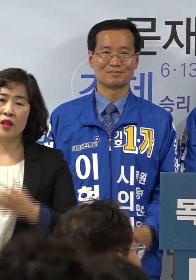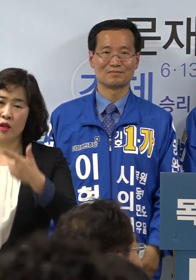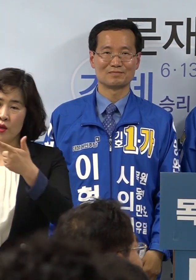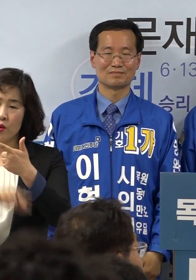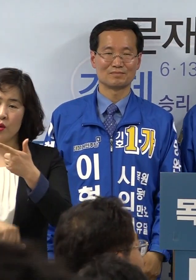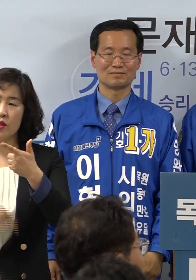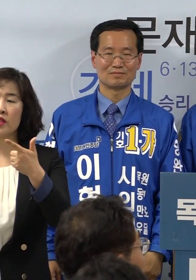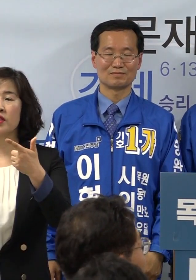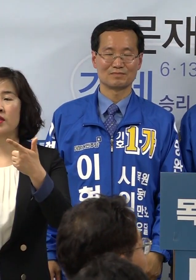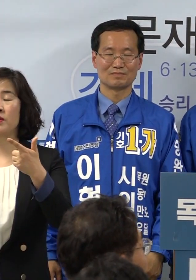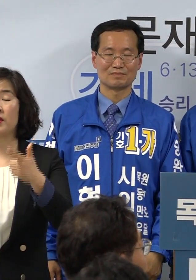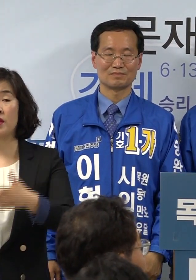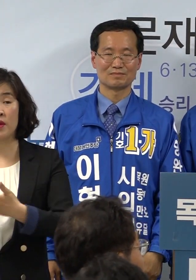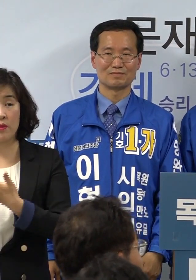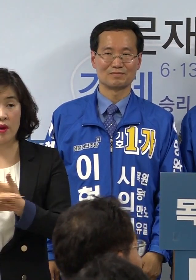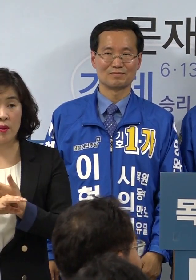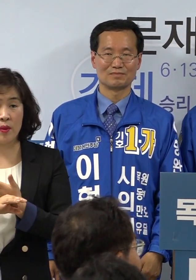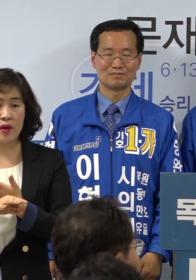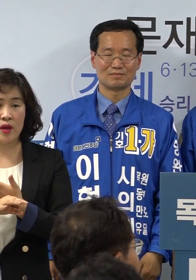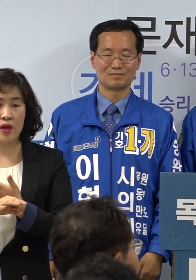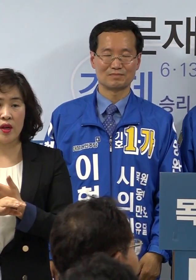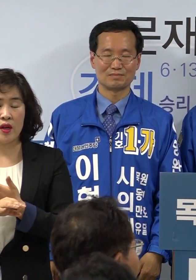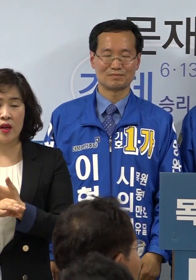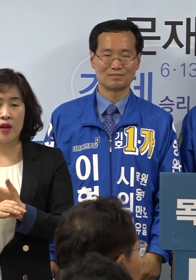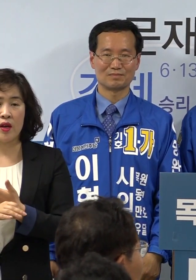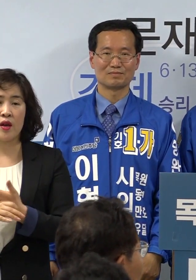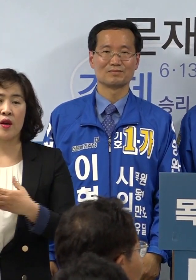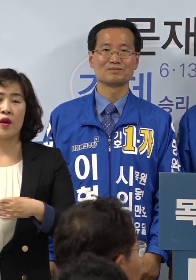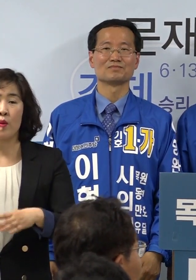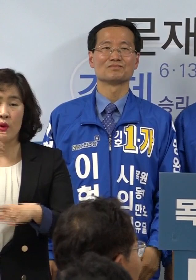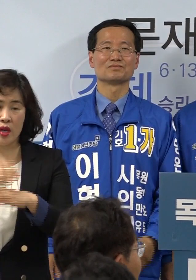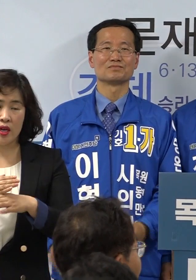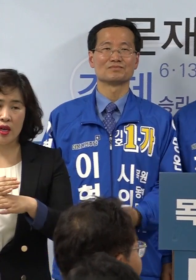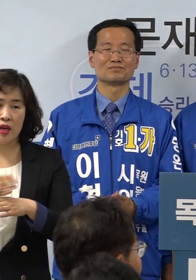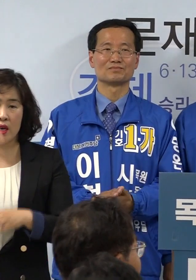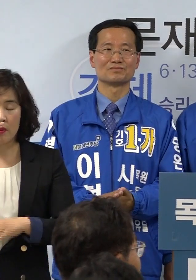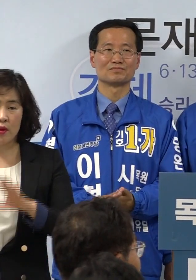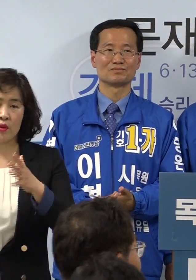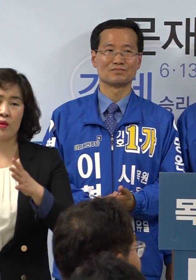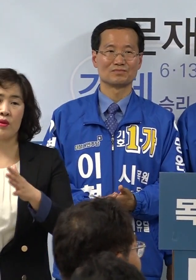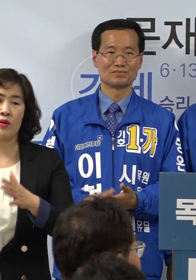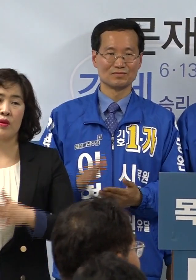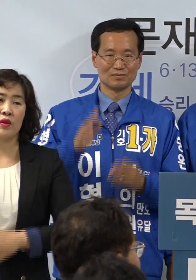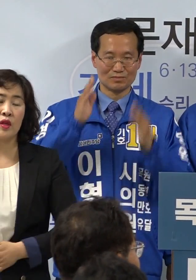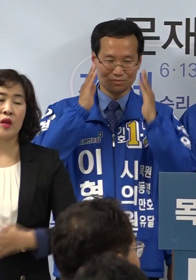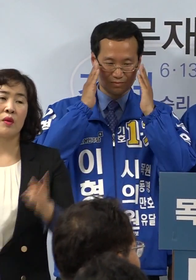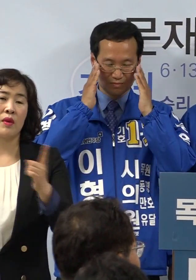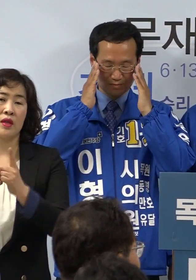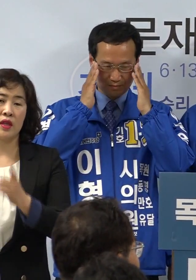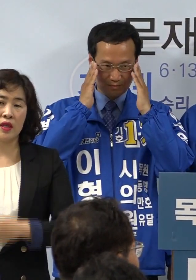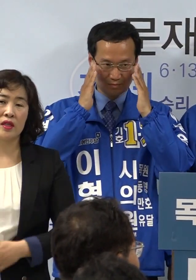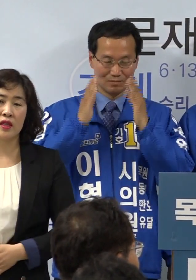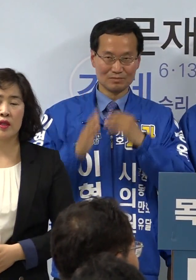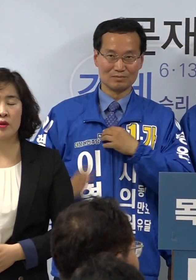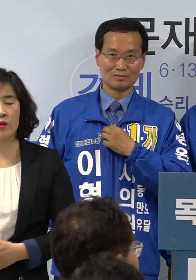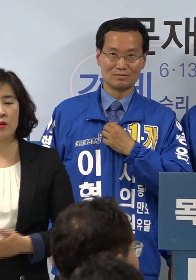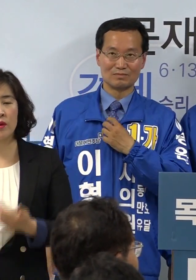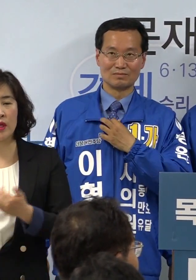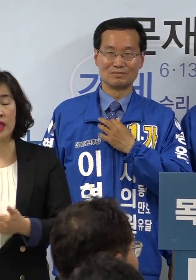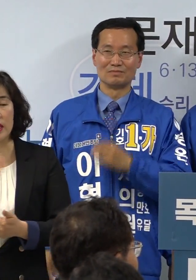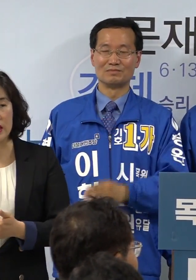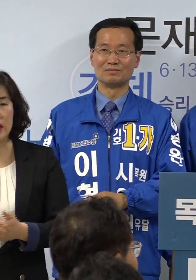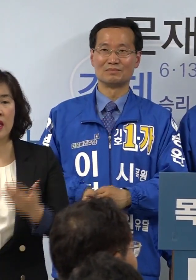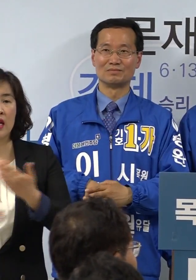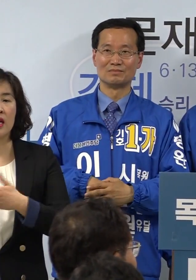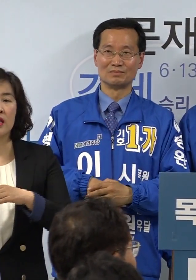6월 12일이면 북미 정상회담이 될 텐데 진통이 있습니다. 저 아침마다 기도합니다.